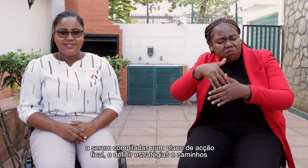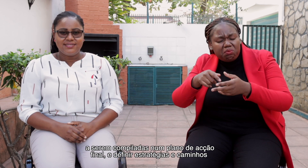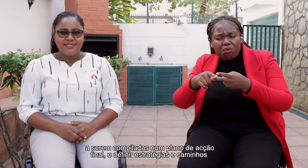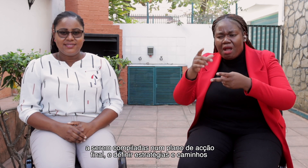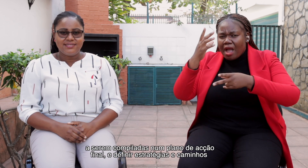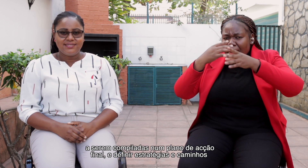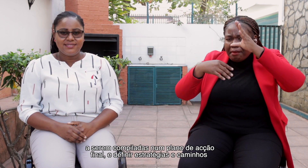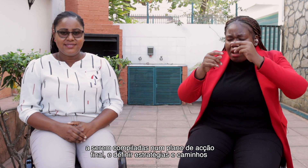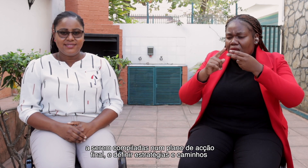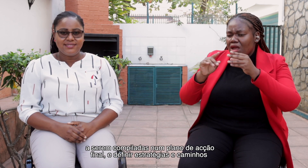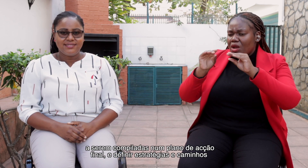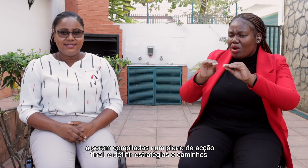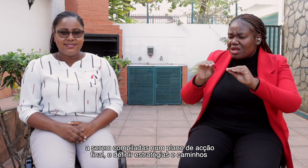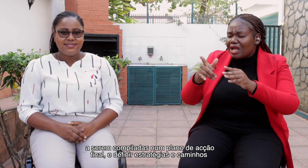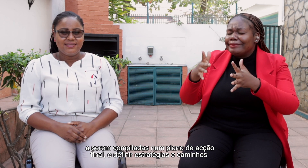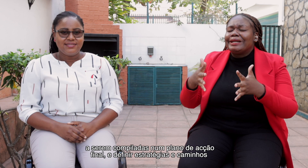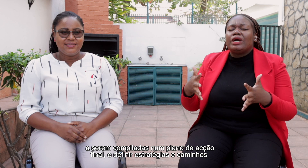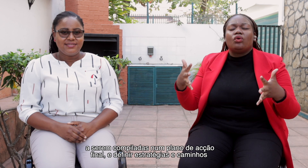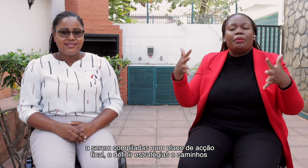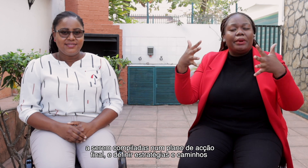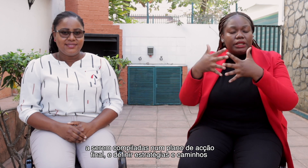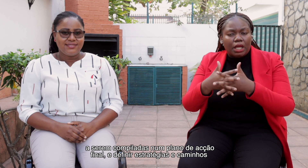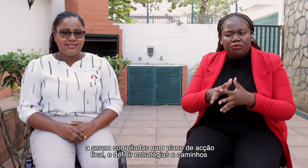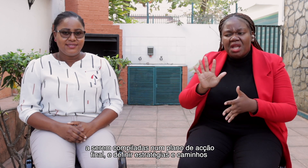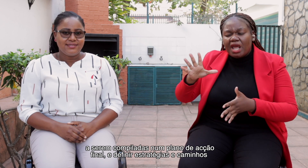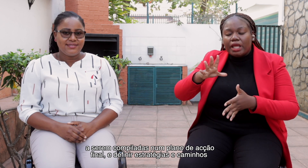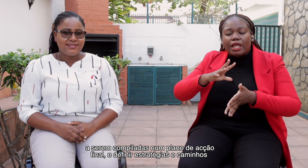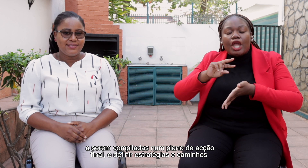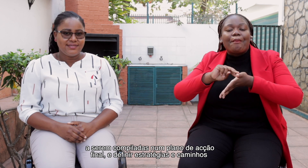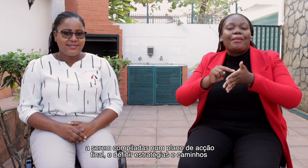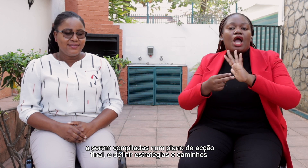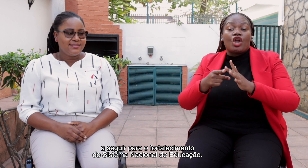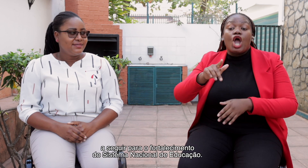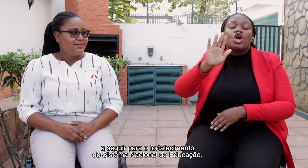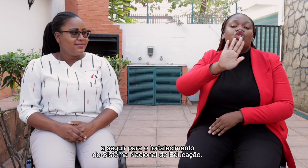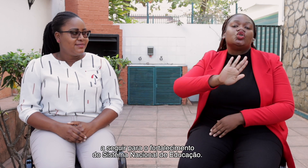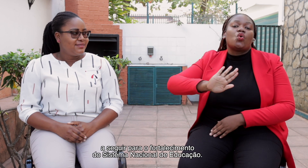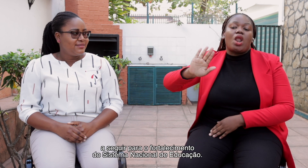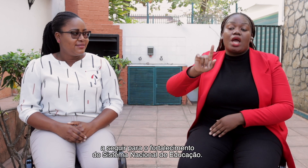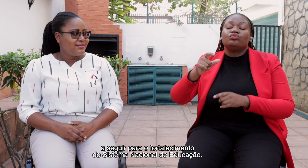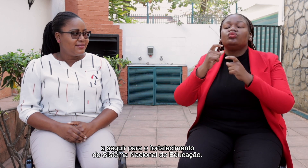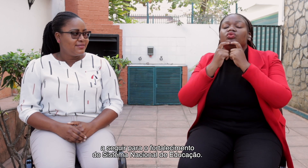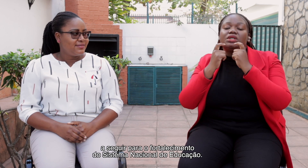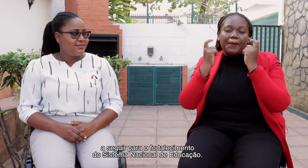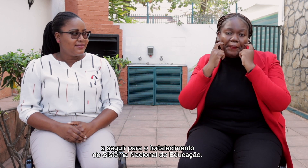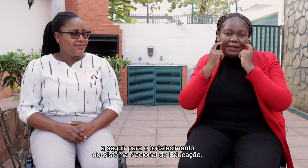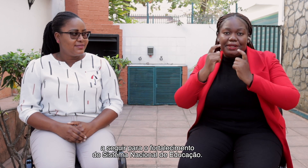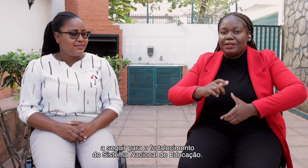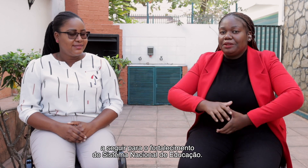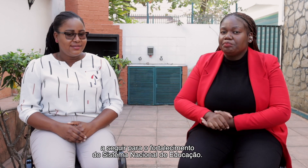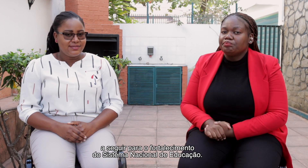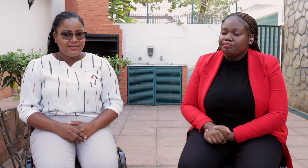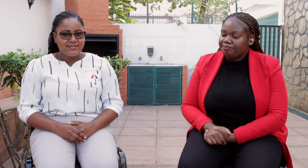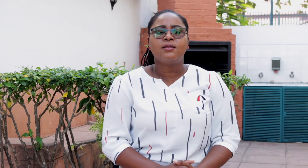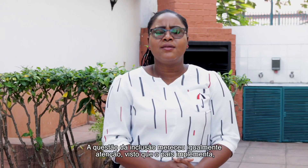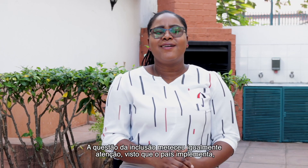conviver, a serem compiladas num plano de ação final e definir estratégias e caminhos a seguir para o fortalecimento do Sistema Nacional de